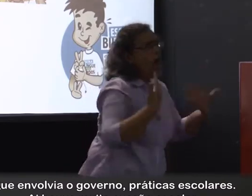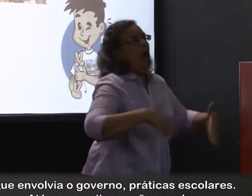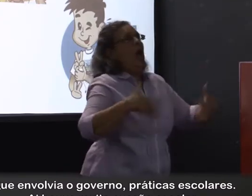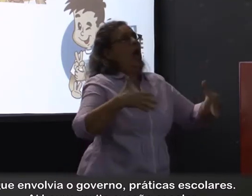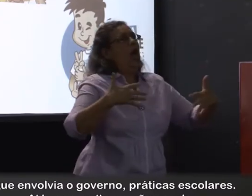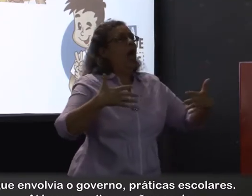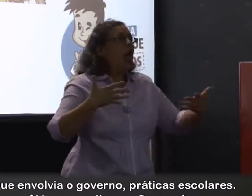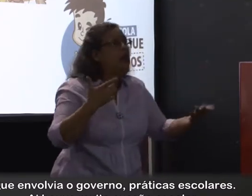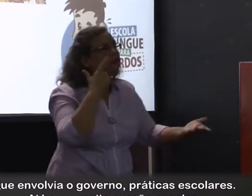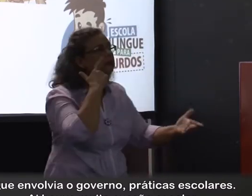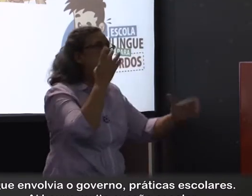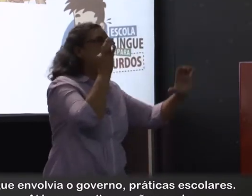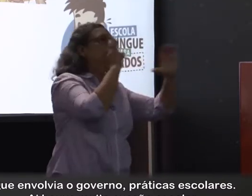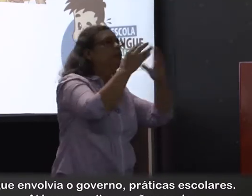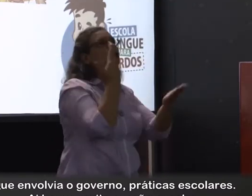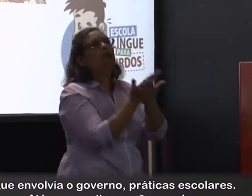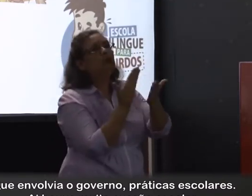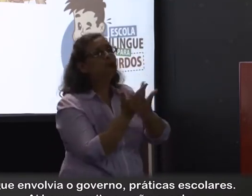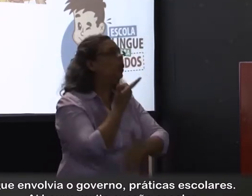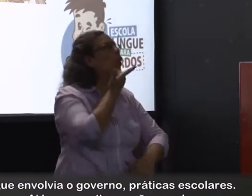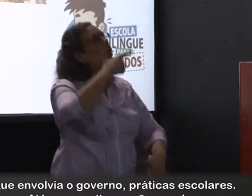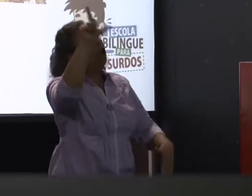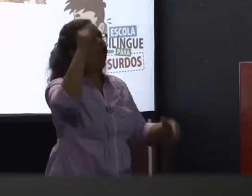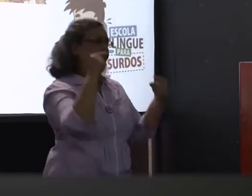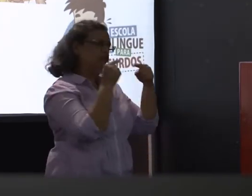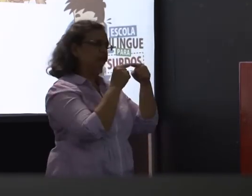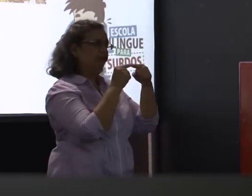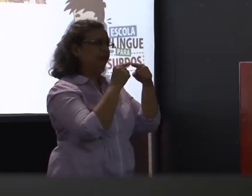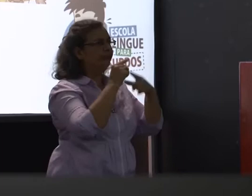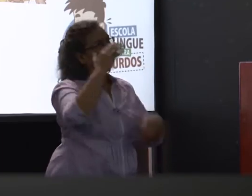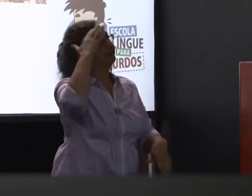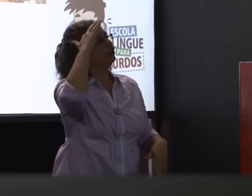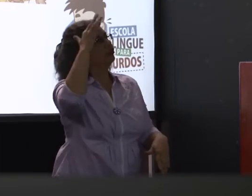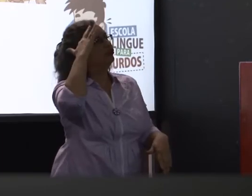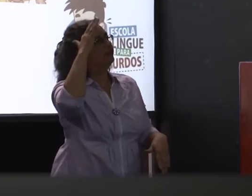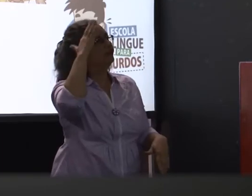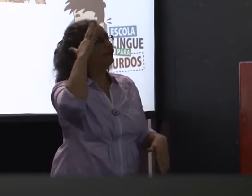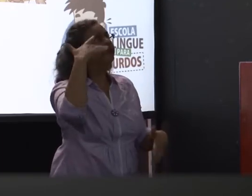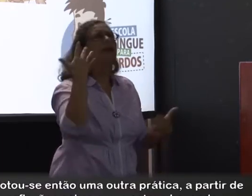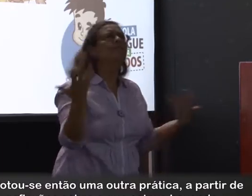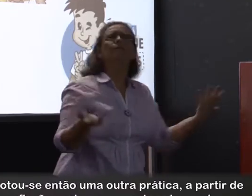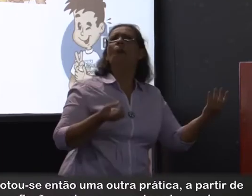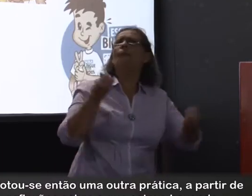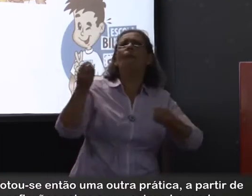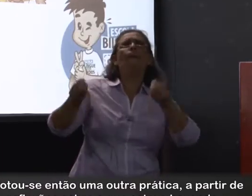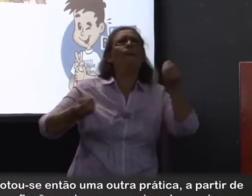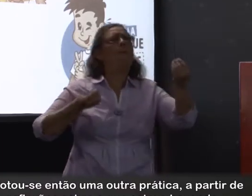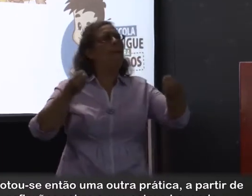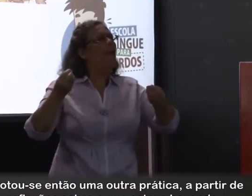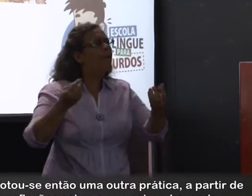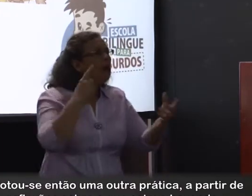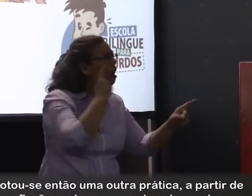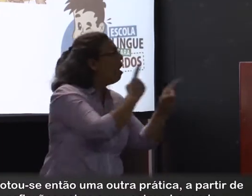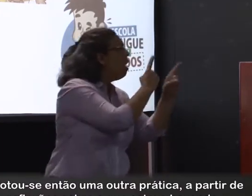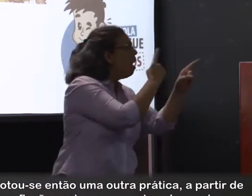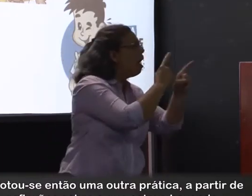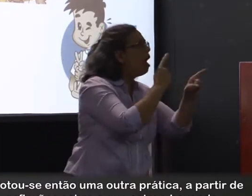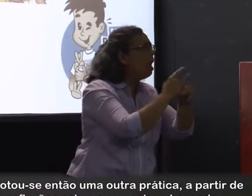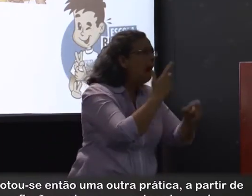escolares, aí houve muita evasão escolar, né? Então, adotou-se então uma outra prática, a